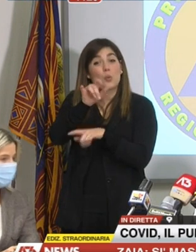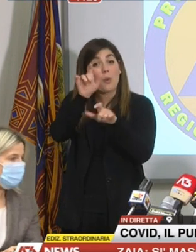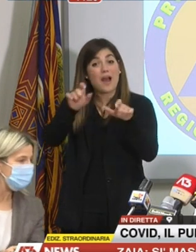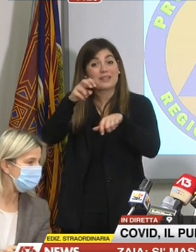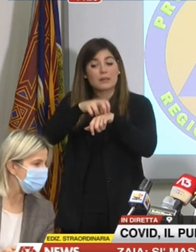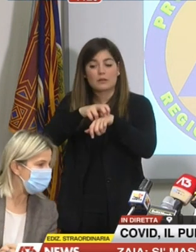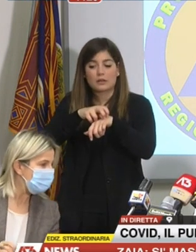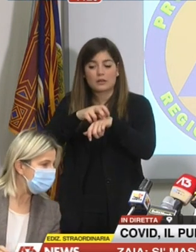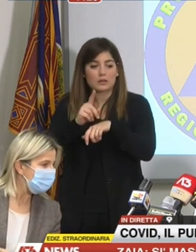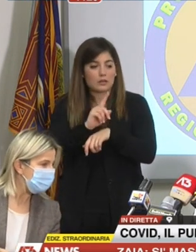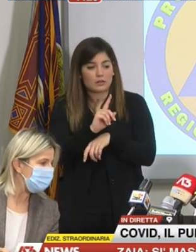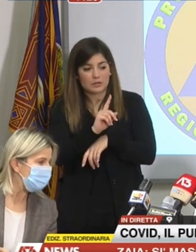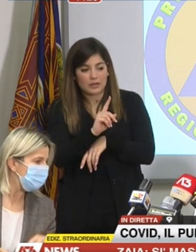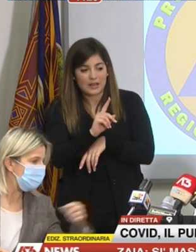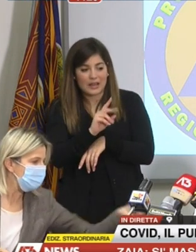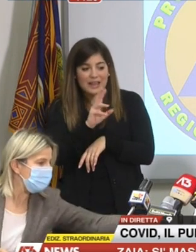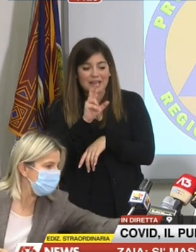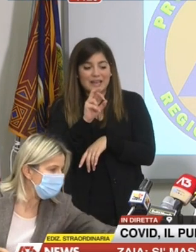base che...